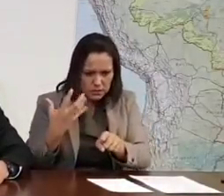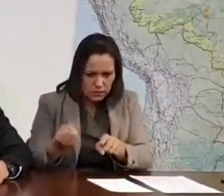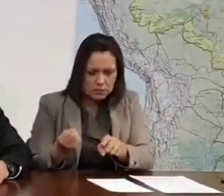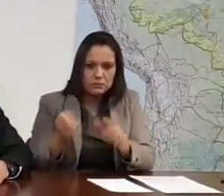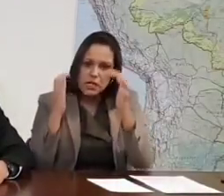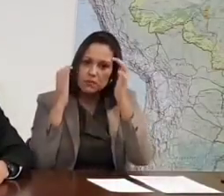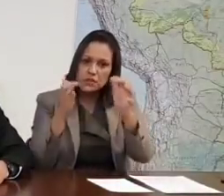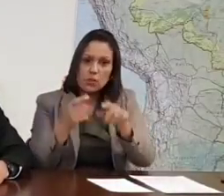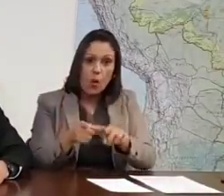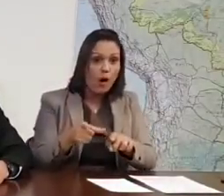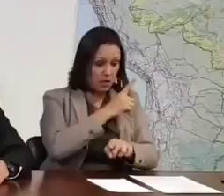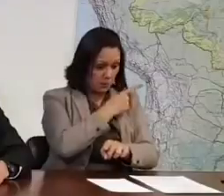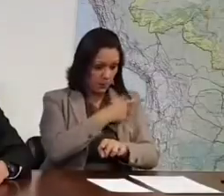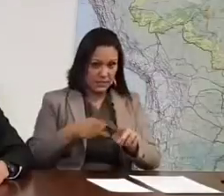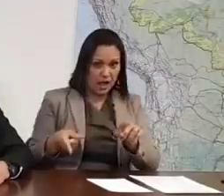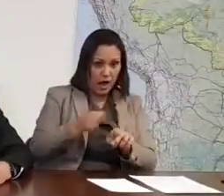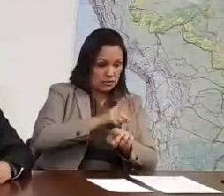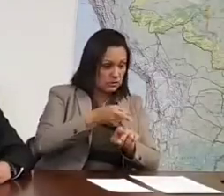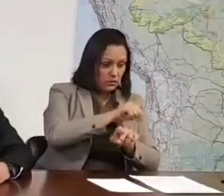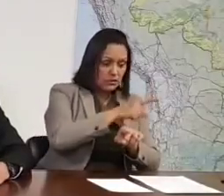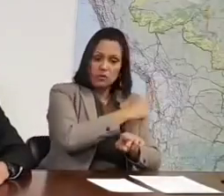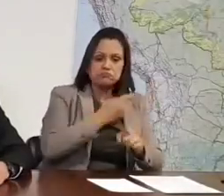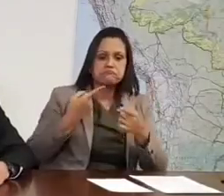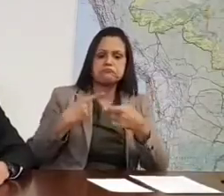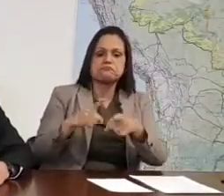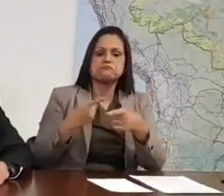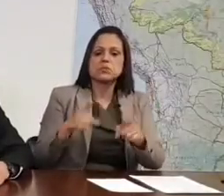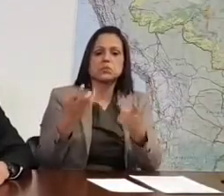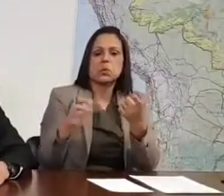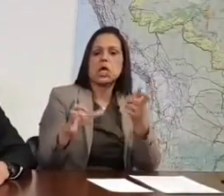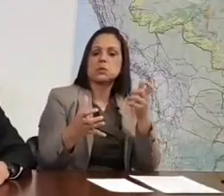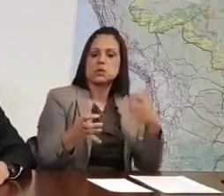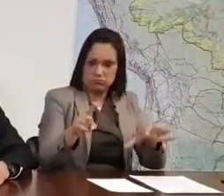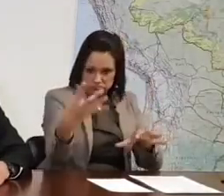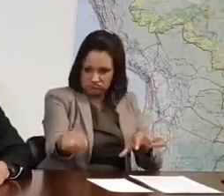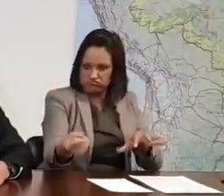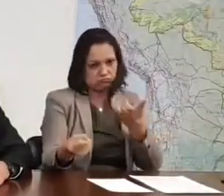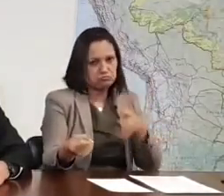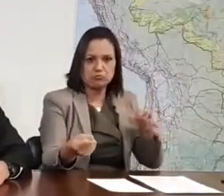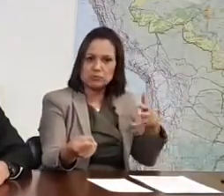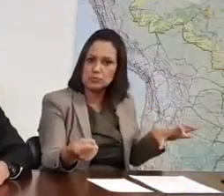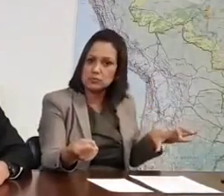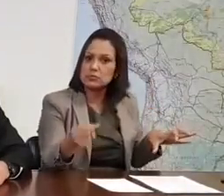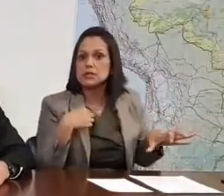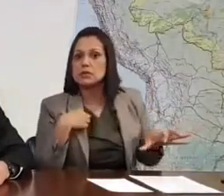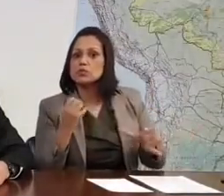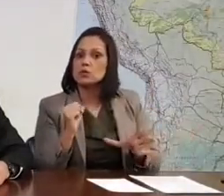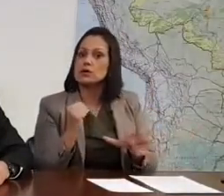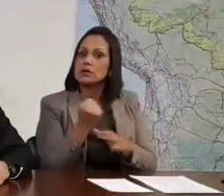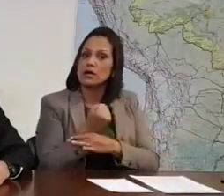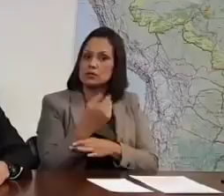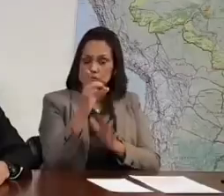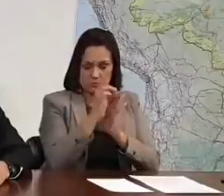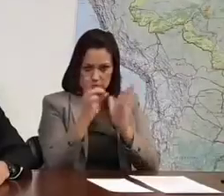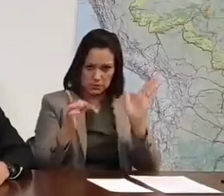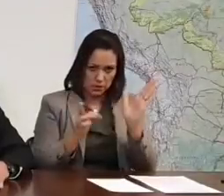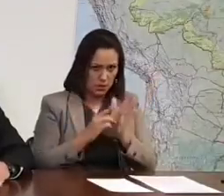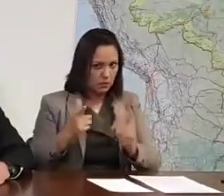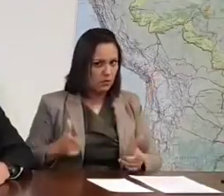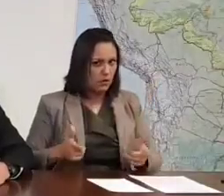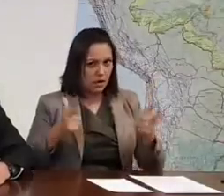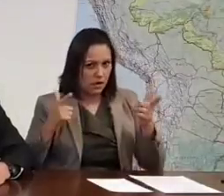decisão da população brasileira. O que nós estamos garantindo com o decreto de posse de armas e agora